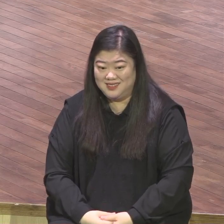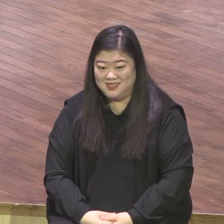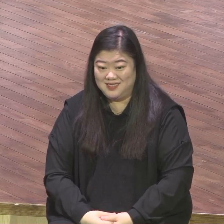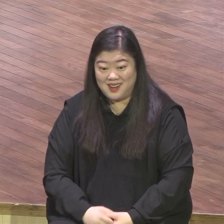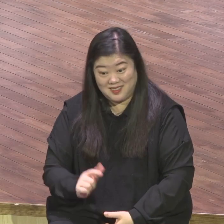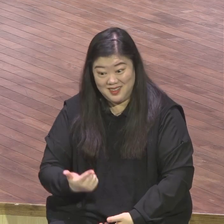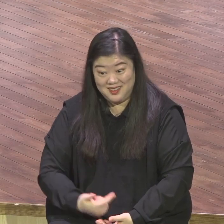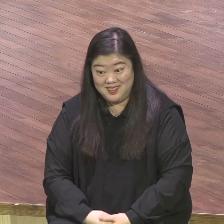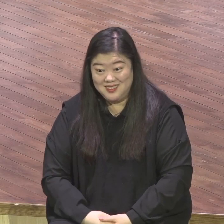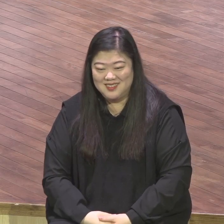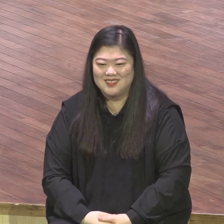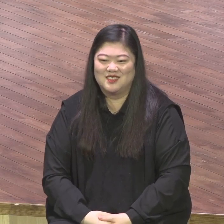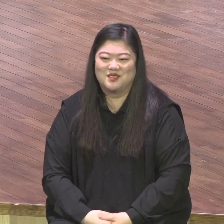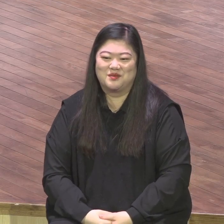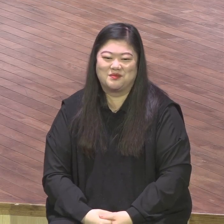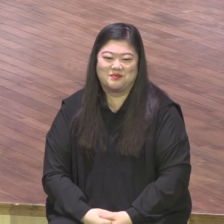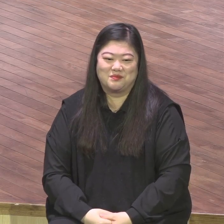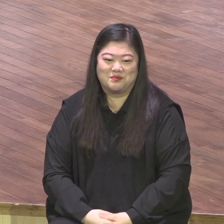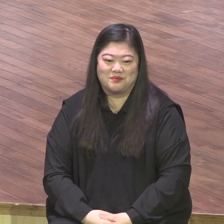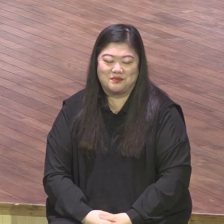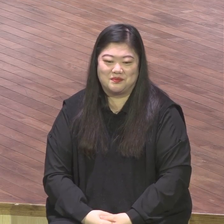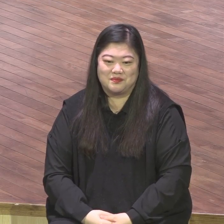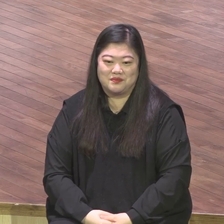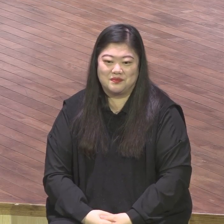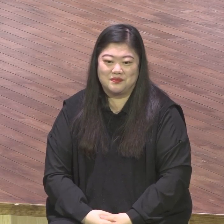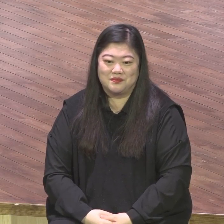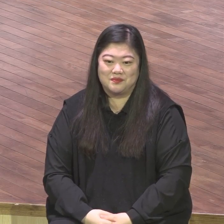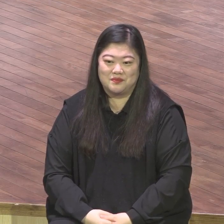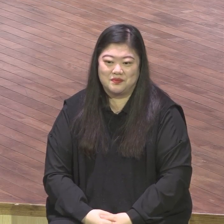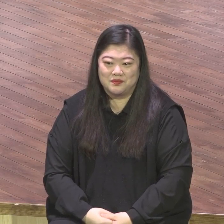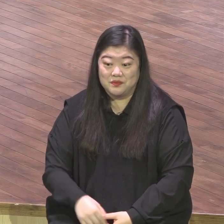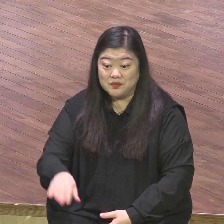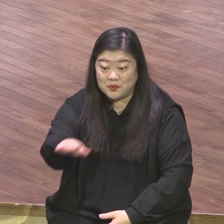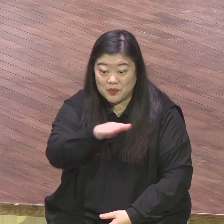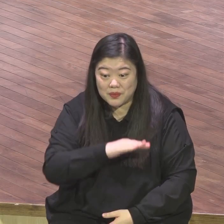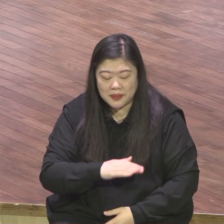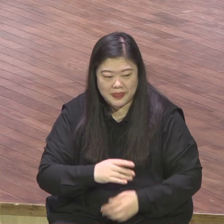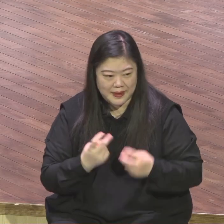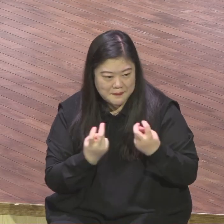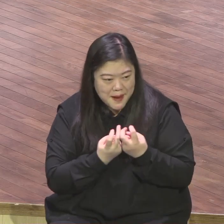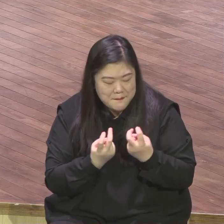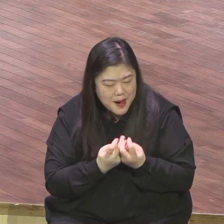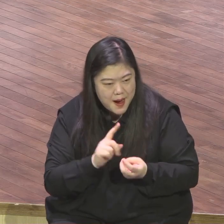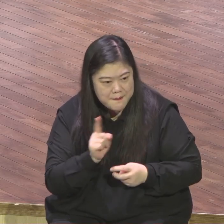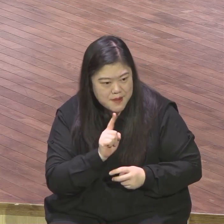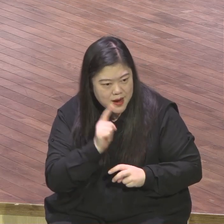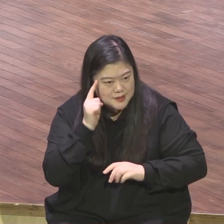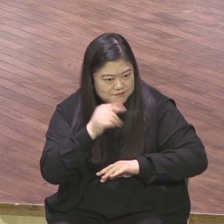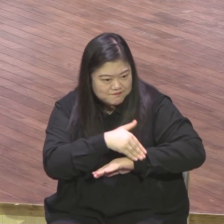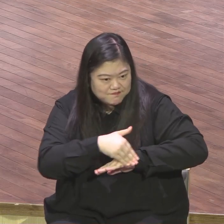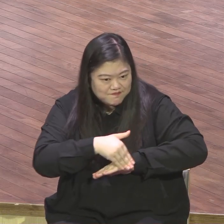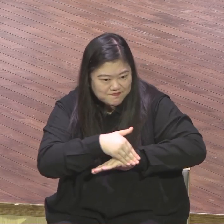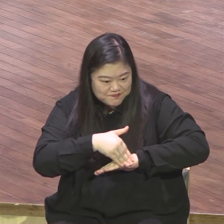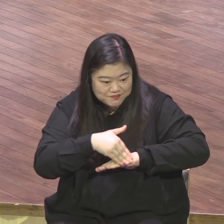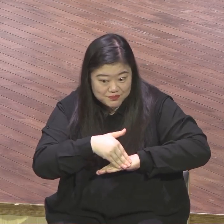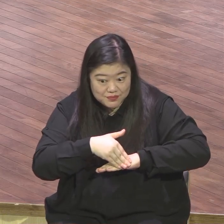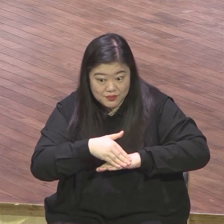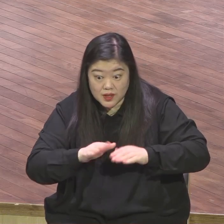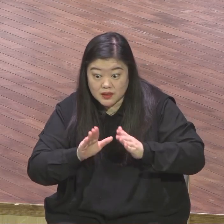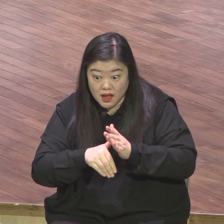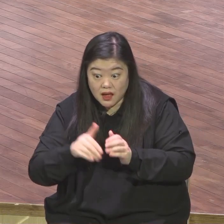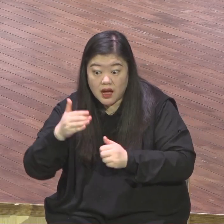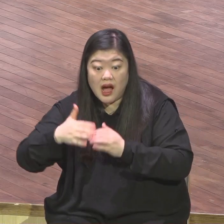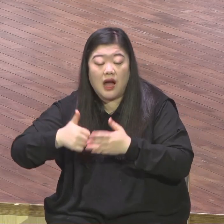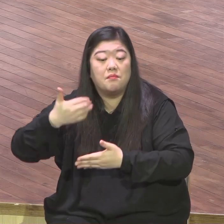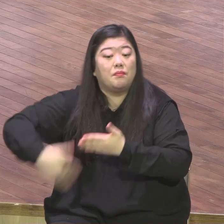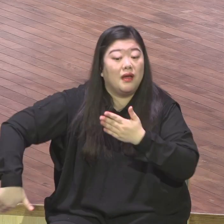하나님이 없이 여러분 정책을 무슨 계획을 아무 필요 없어요. 이 여야가 뭐 자기